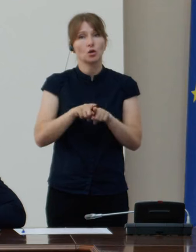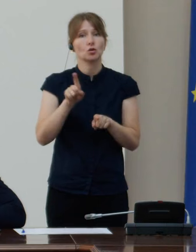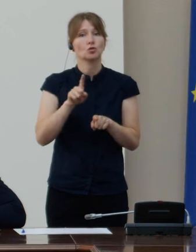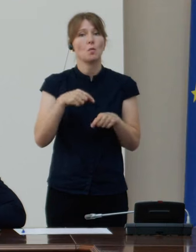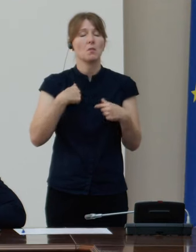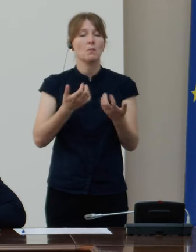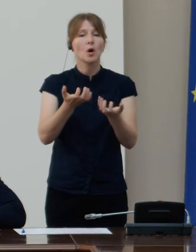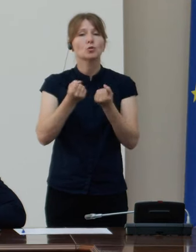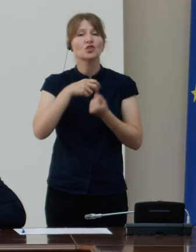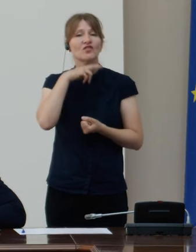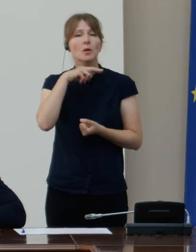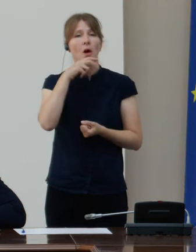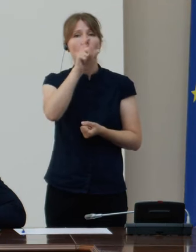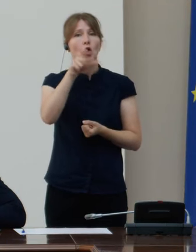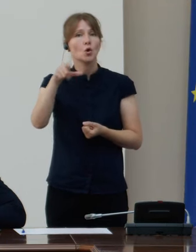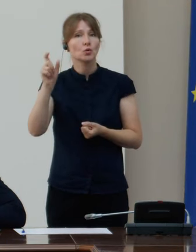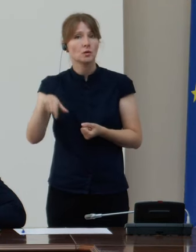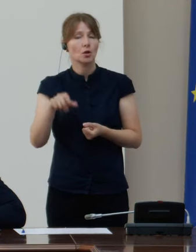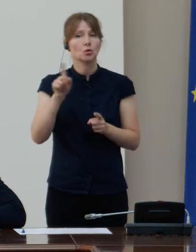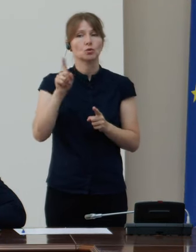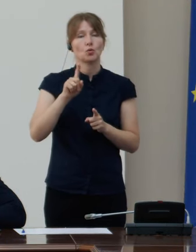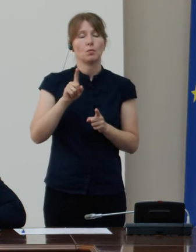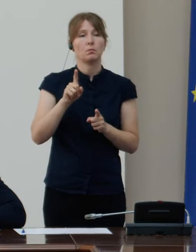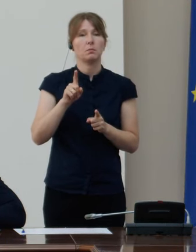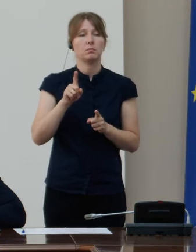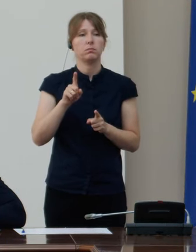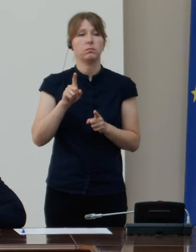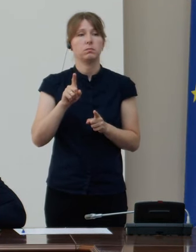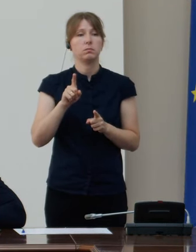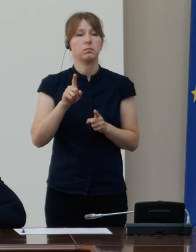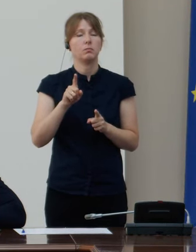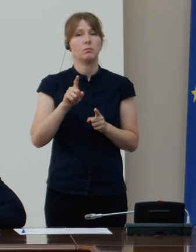captăm atenția și să facem